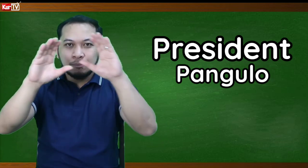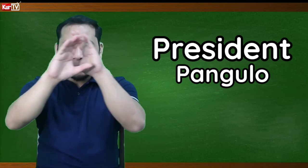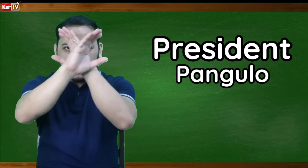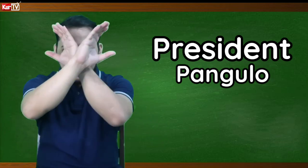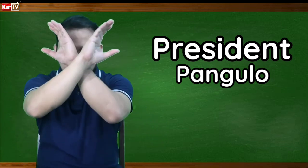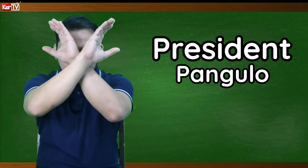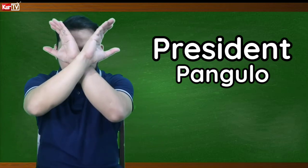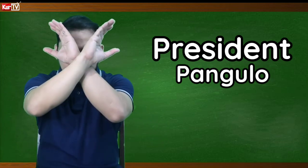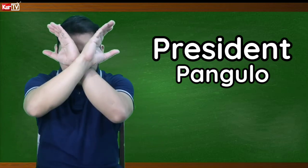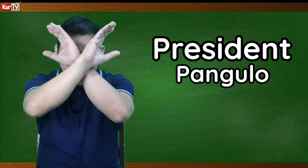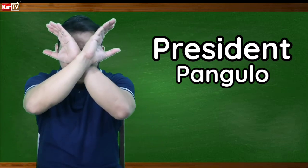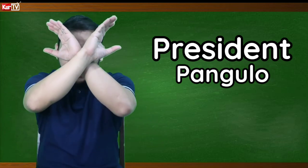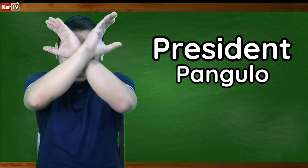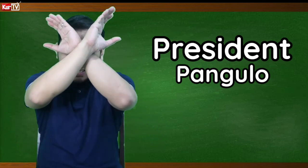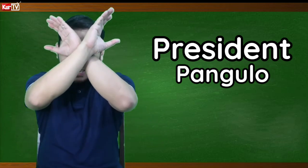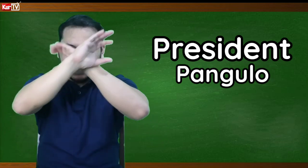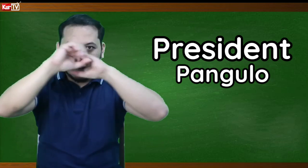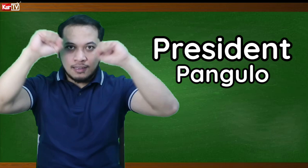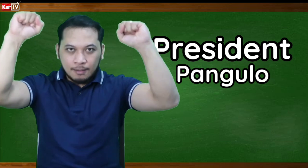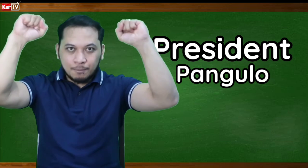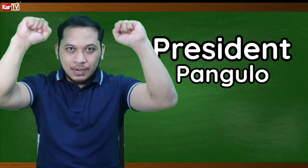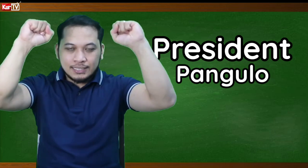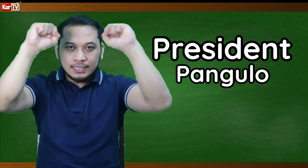tapos nakaganto lang. President. President.